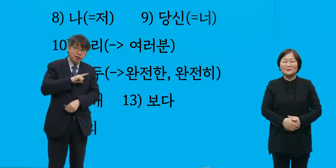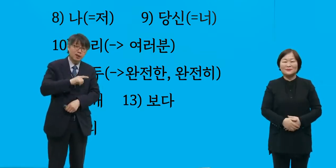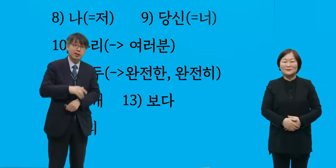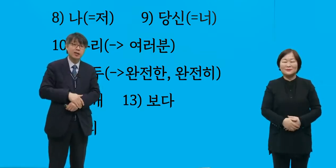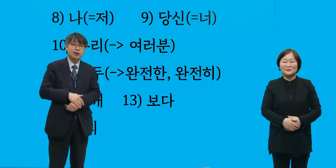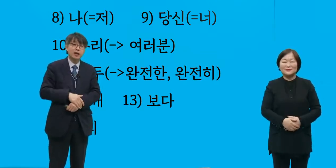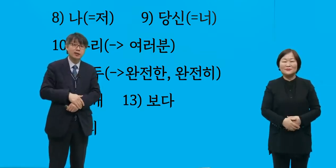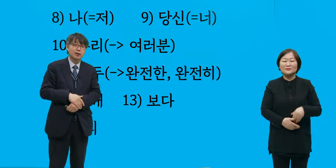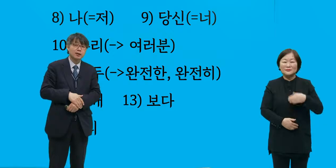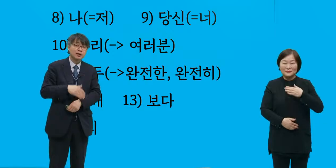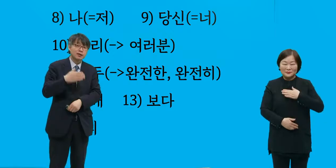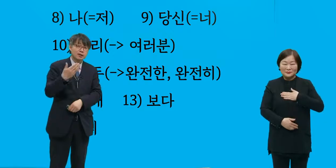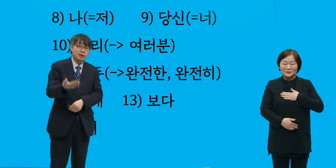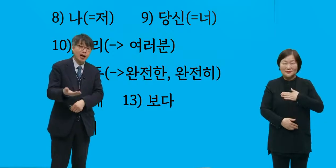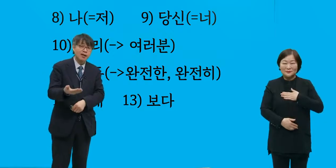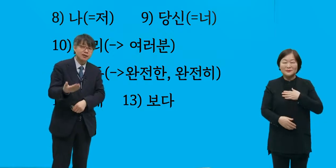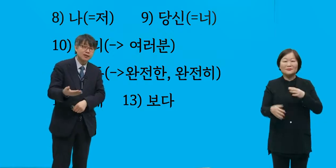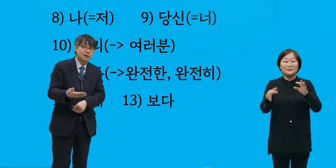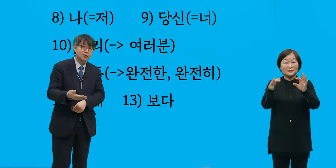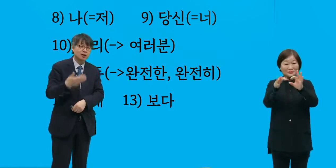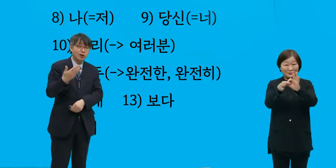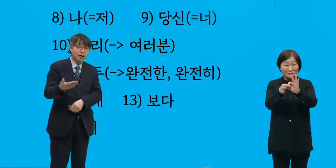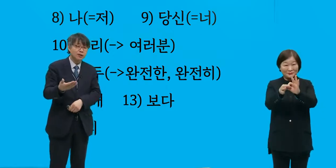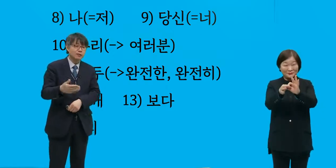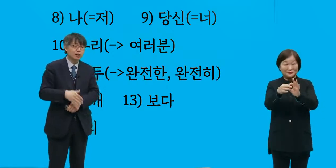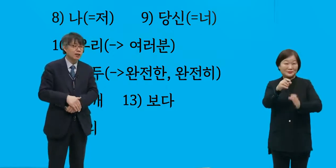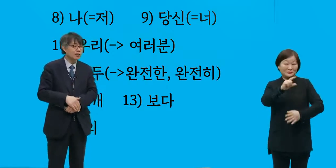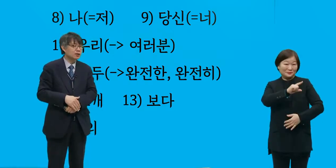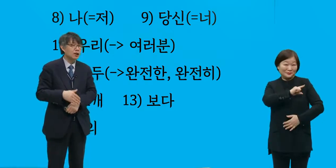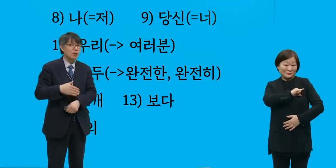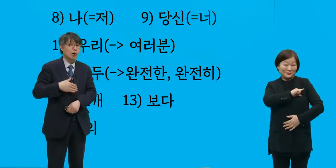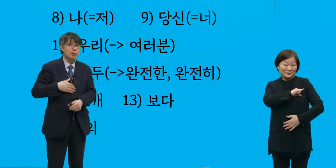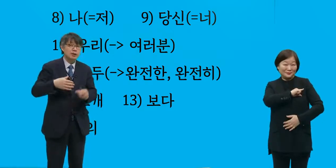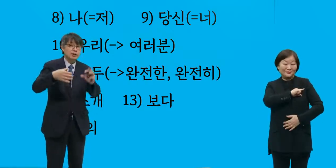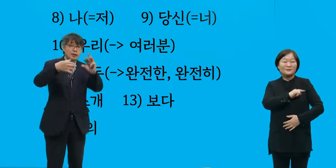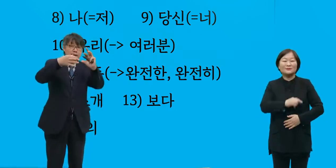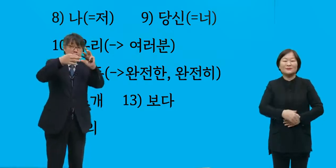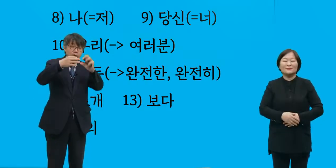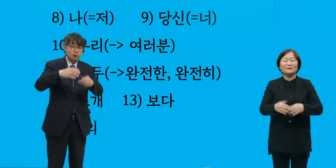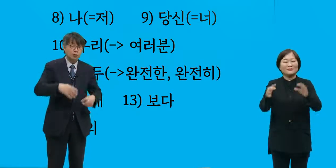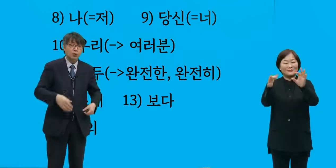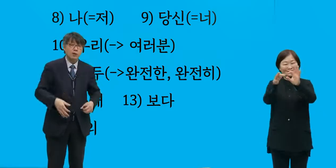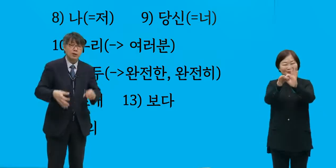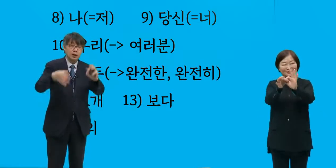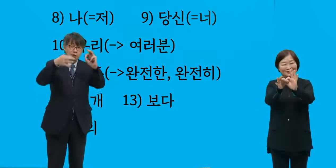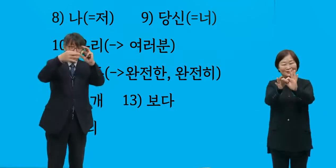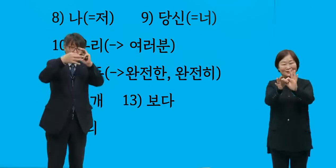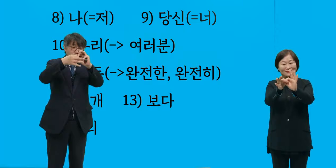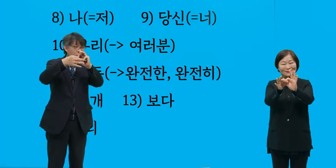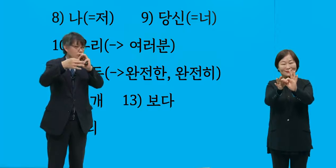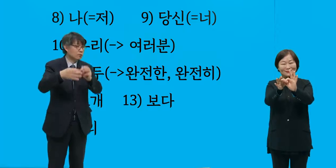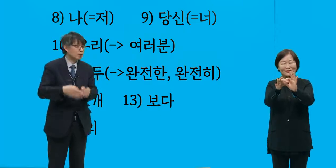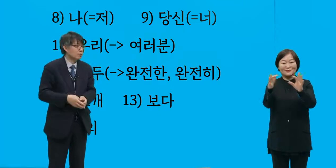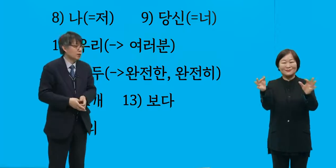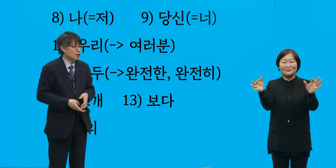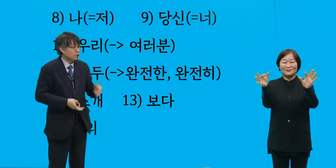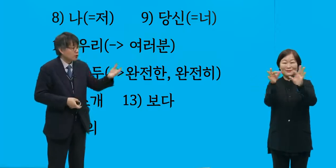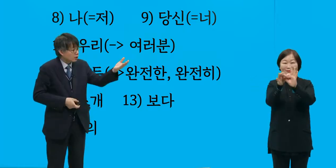이렇게만 했지만 사실은 이제 나의 이름은 저의 이름은 할 때는 의는 동그라미를 이렇게 딱 모아주시면 되겠습니다.